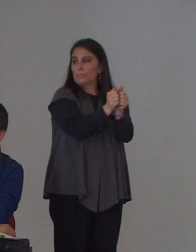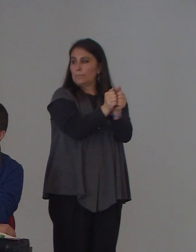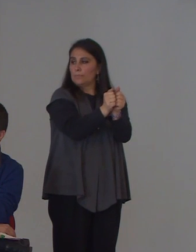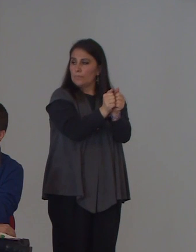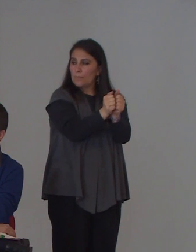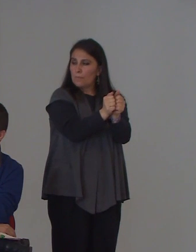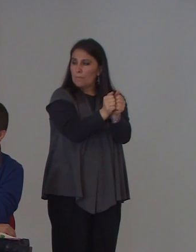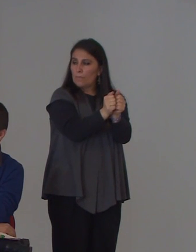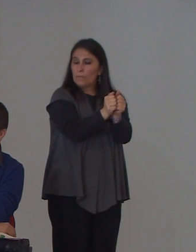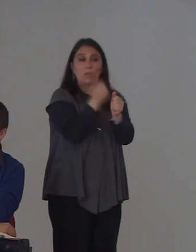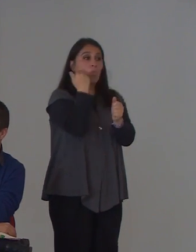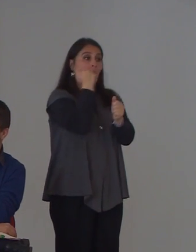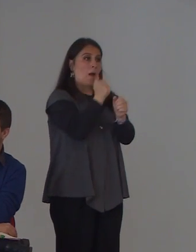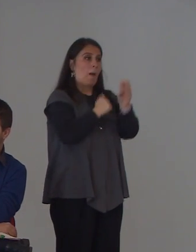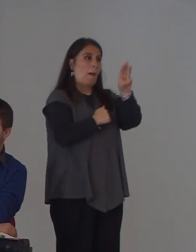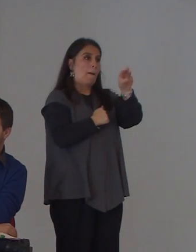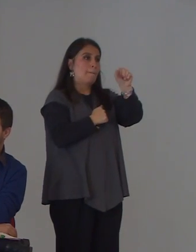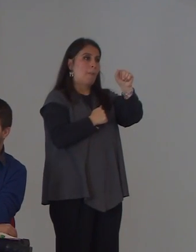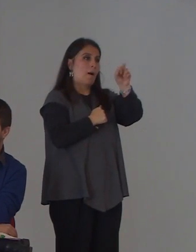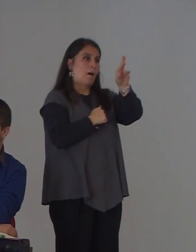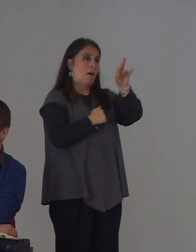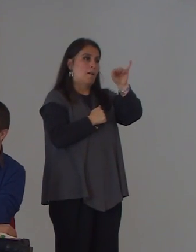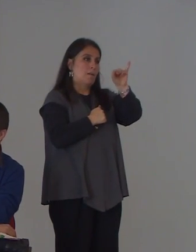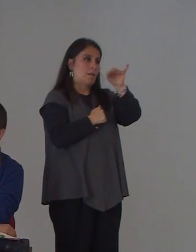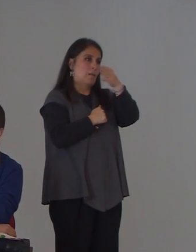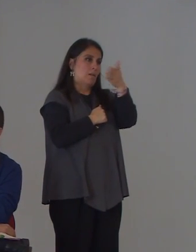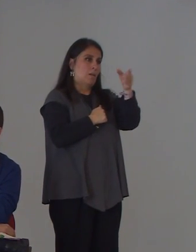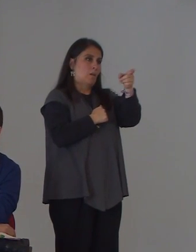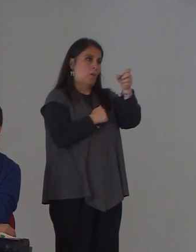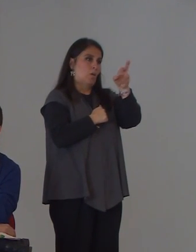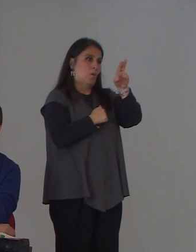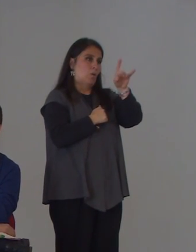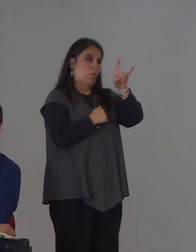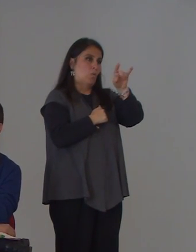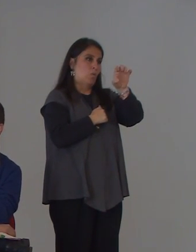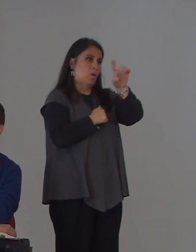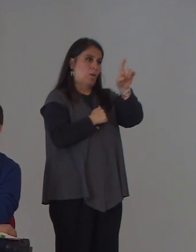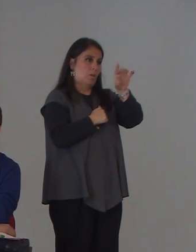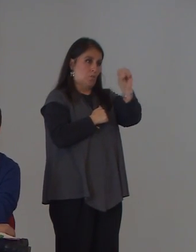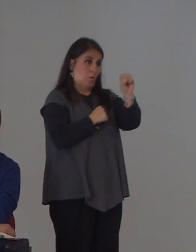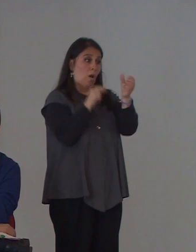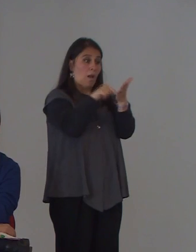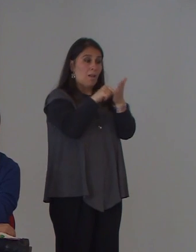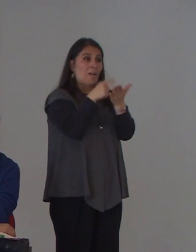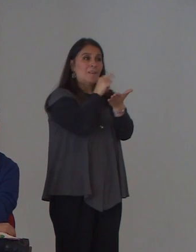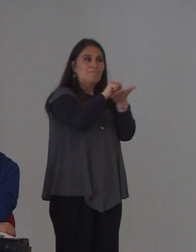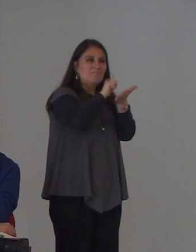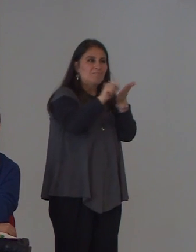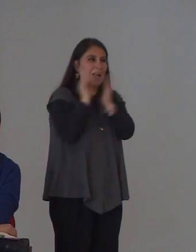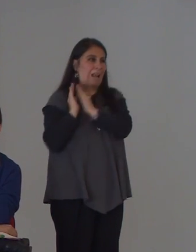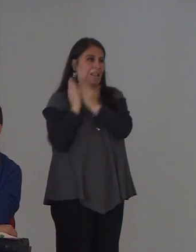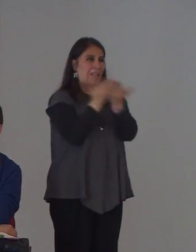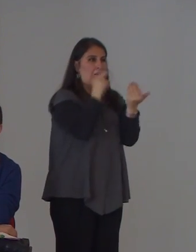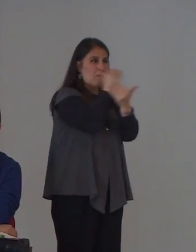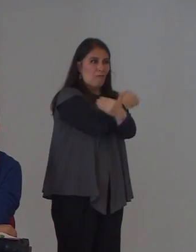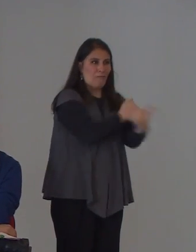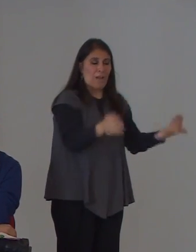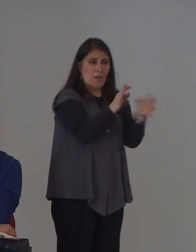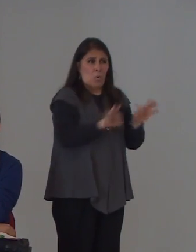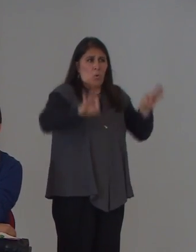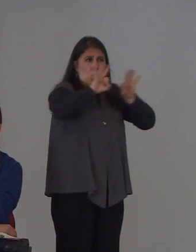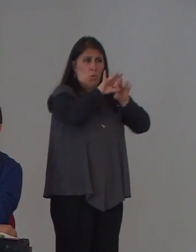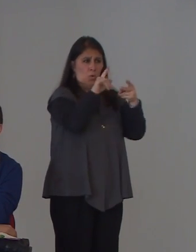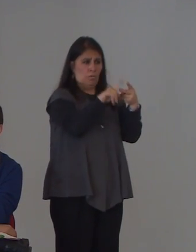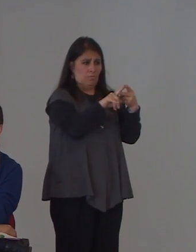que es la escritora infantil afrocolombiana más importante, y algunos poetas de la región y músicos